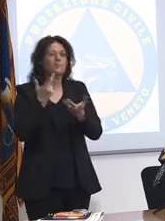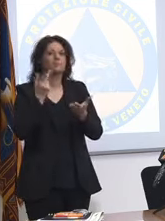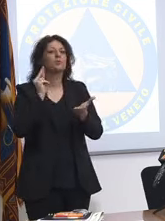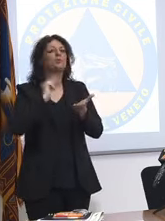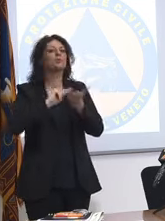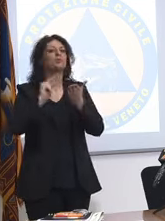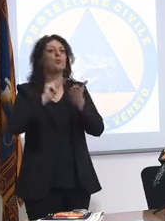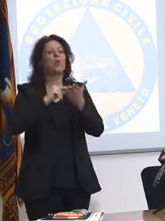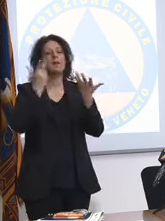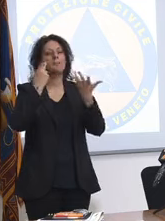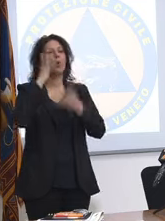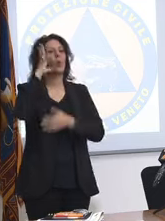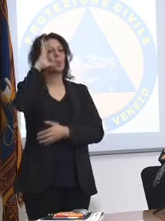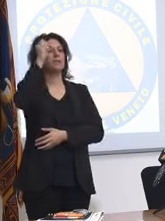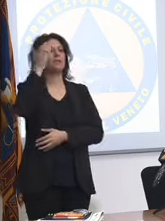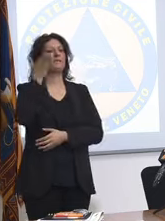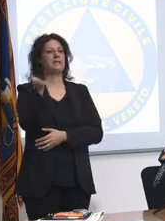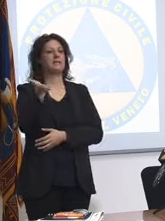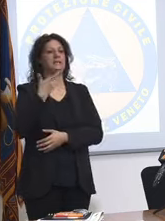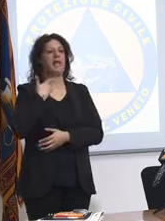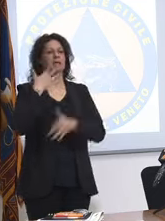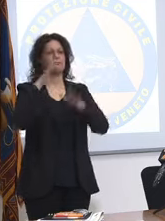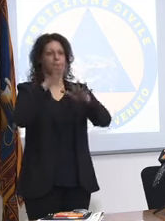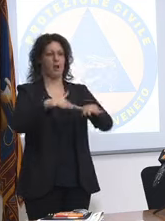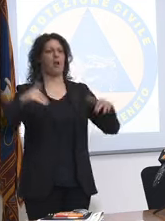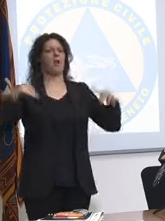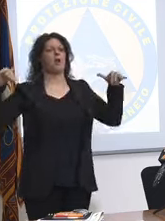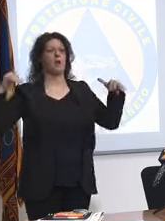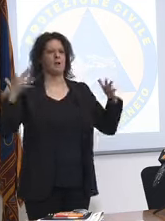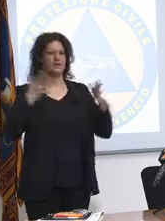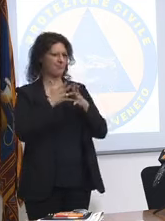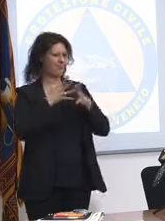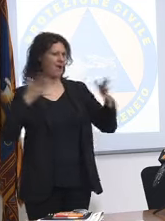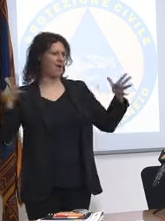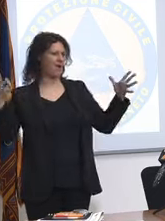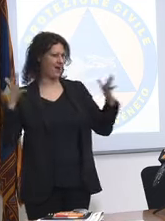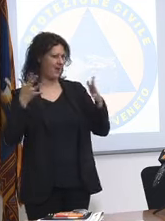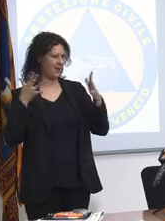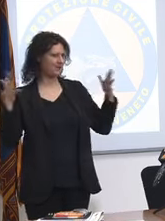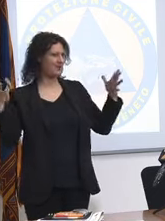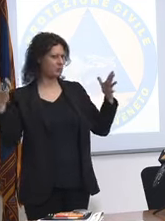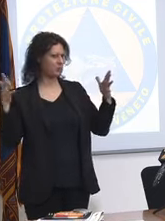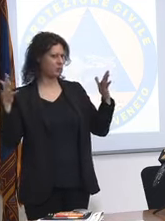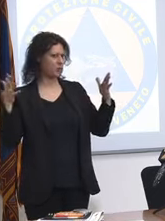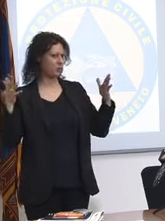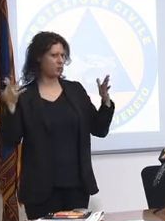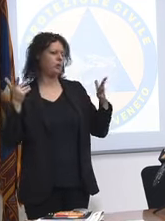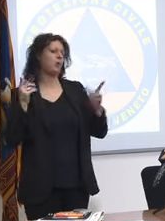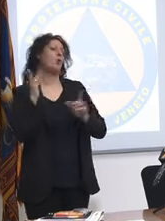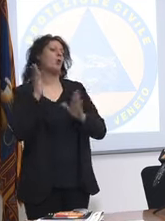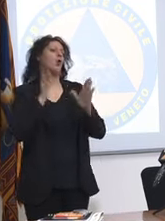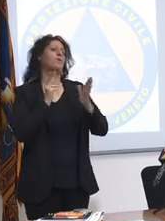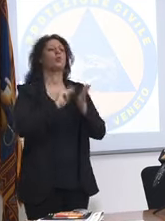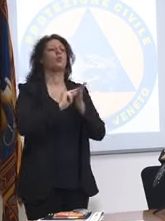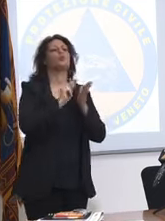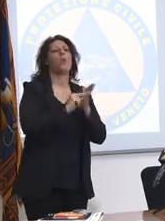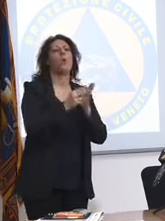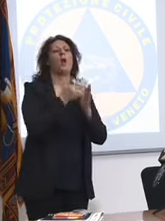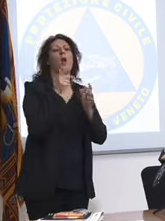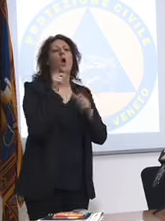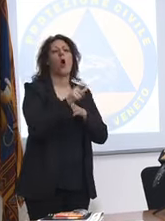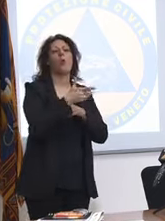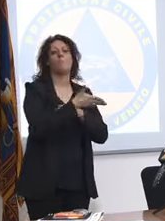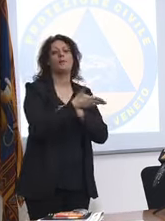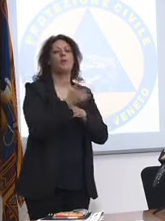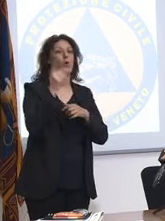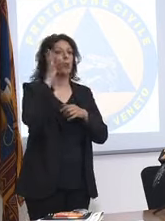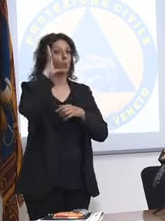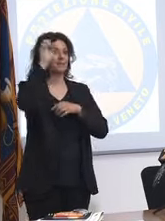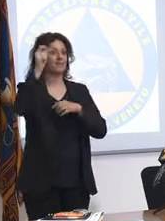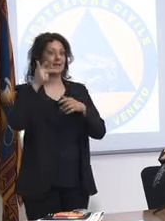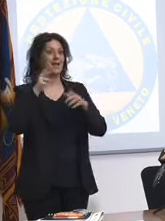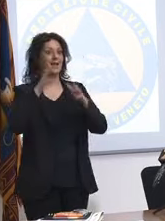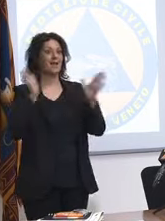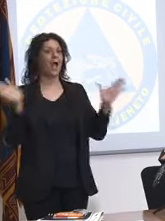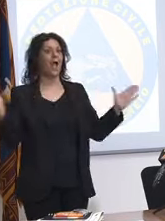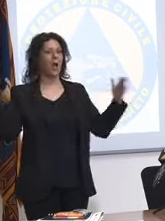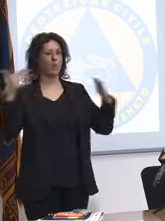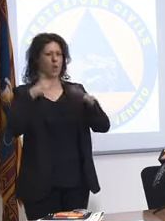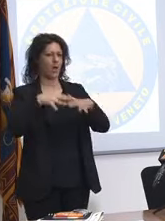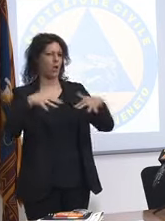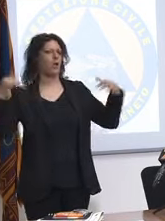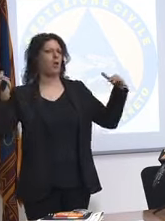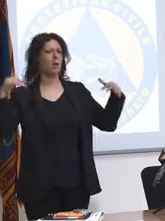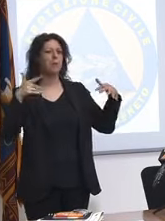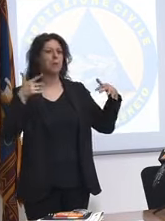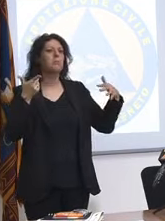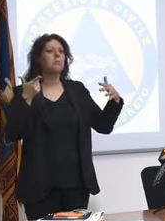più spaziose rispetto a quelle di una scuola dell'obbligo, cioè il problema non debba sussistere, questo per dare un